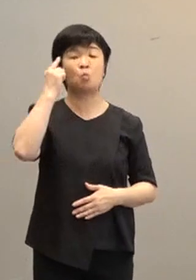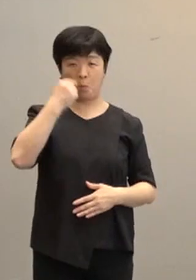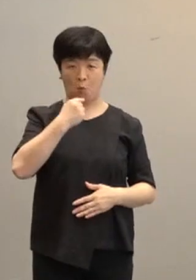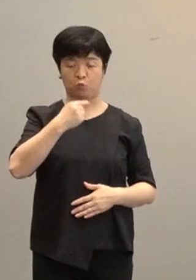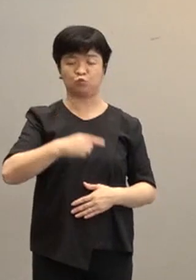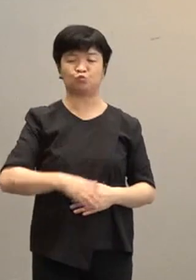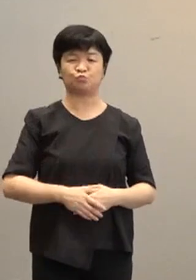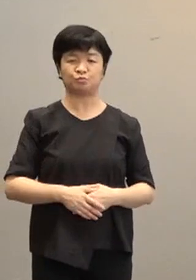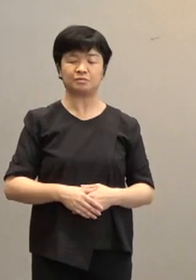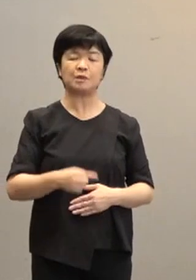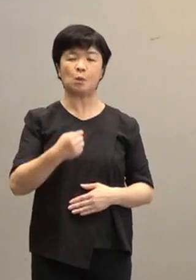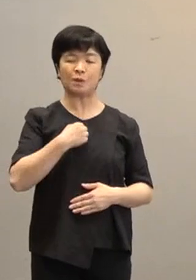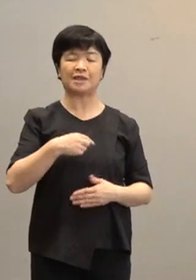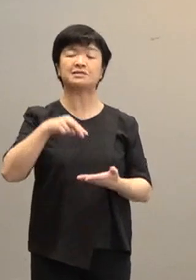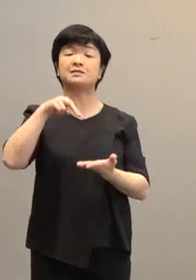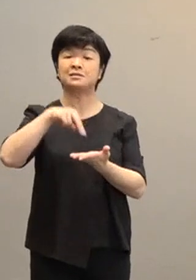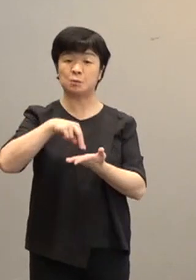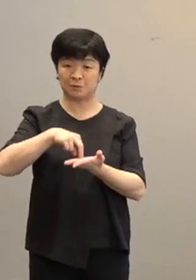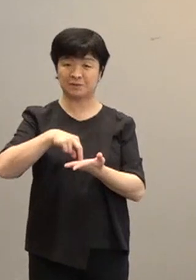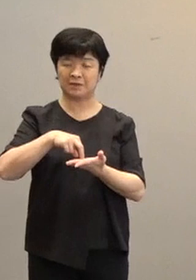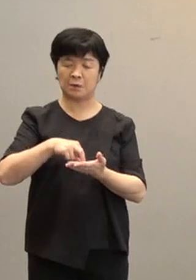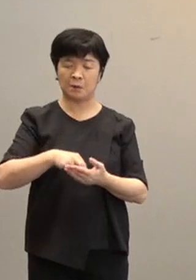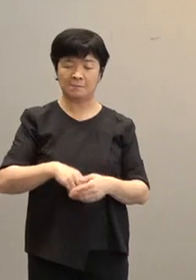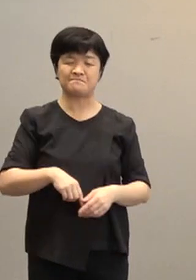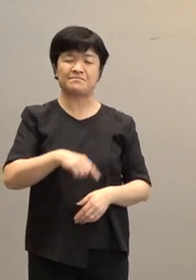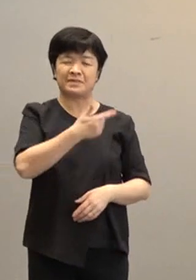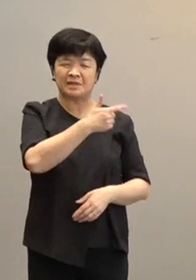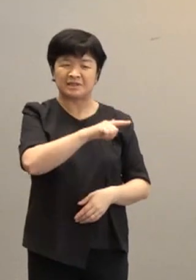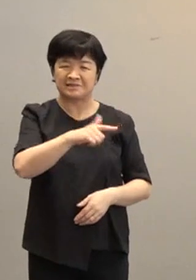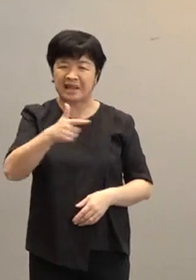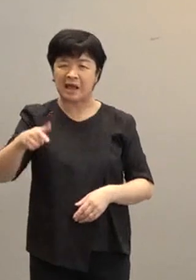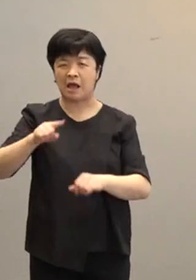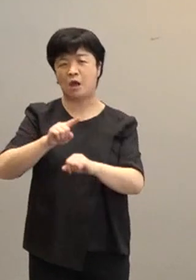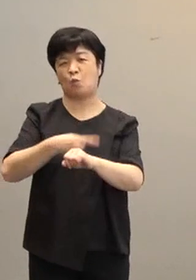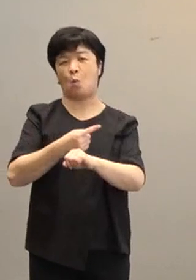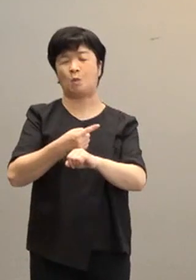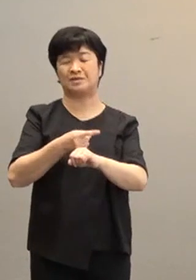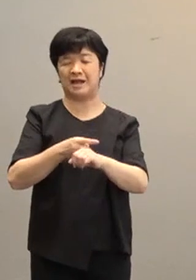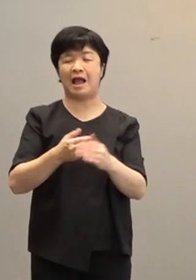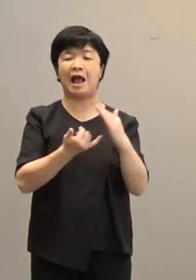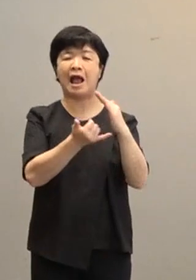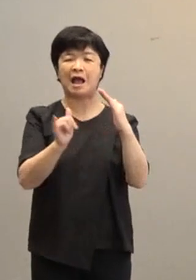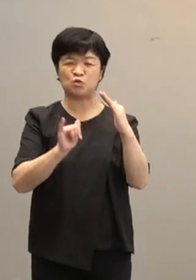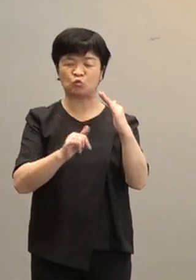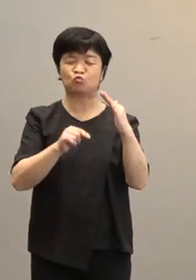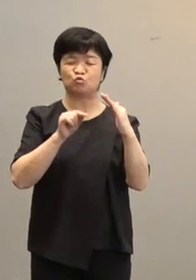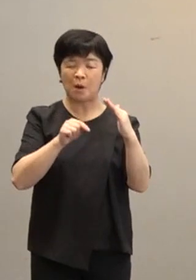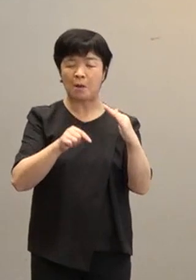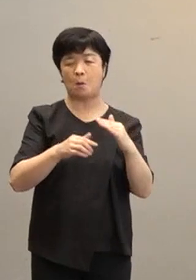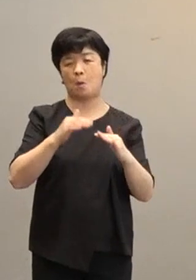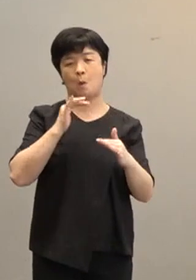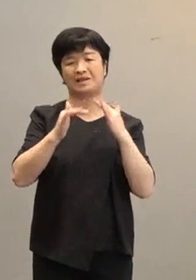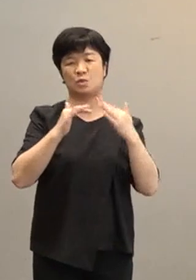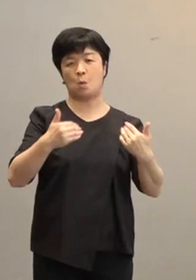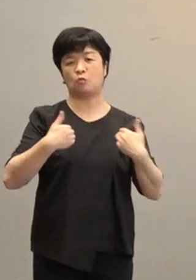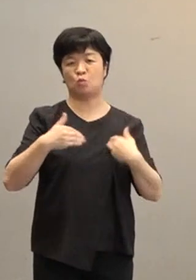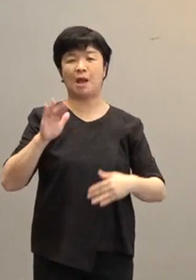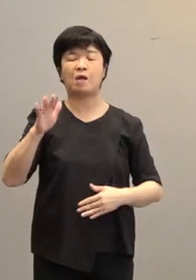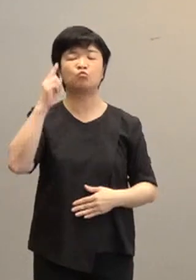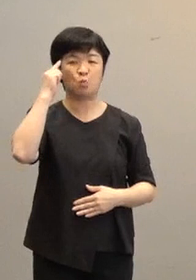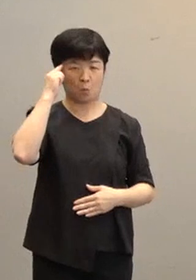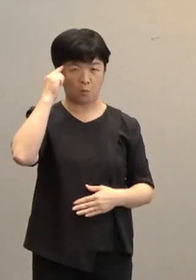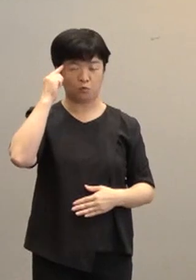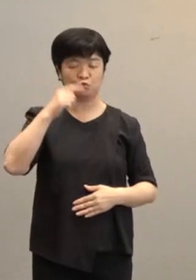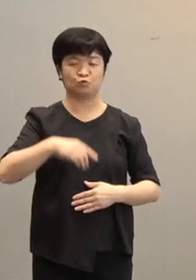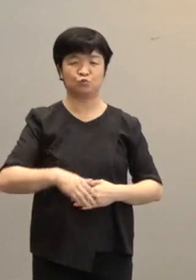あ、我々として私とするとですね、やはり多様な家族の在り方というのをやはり私は議論していく必要があるだろうというふうに思っ